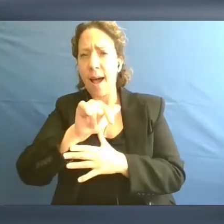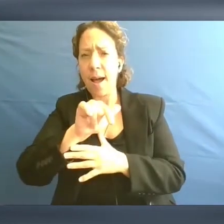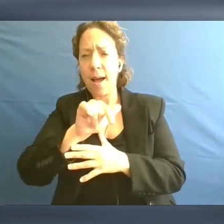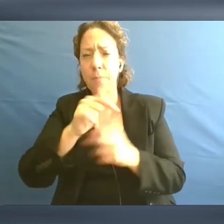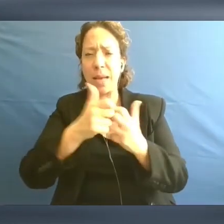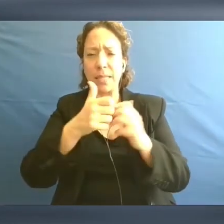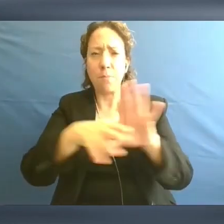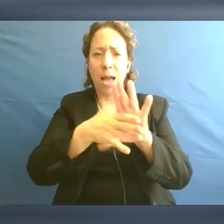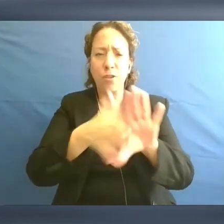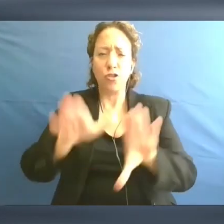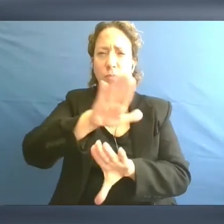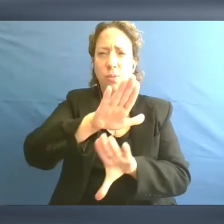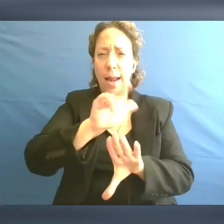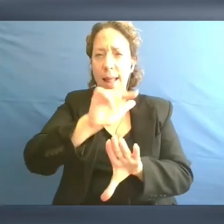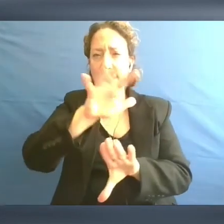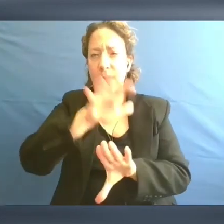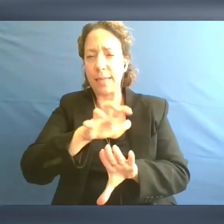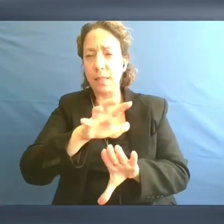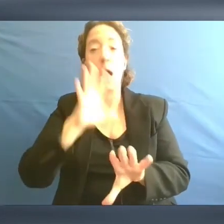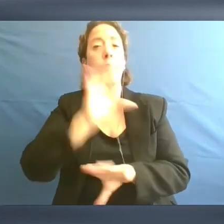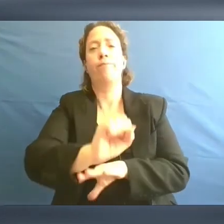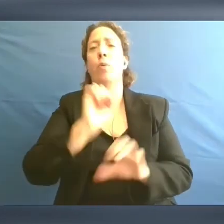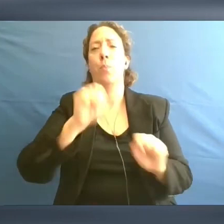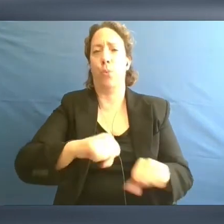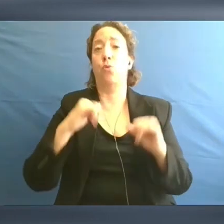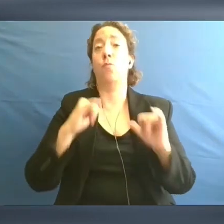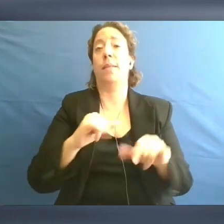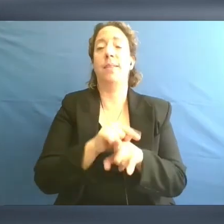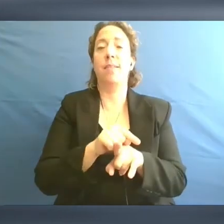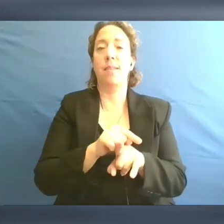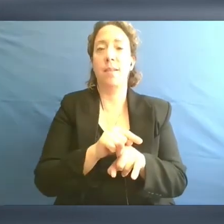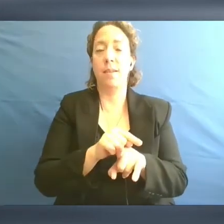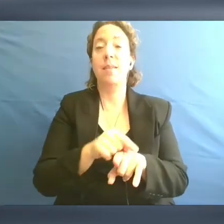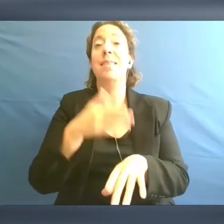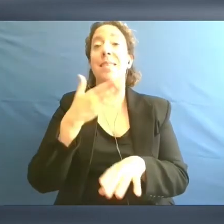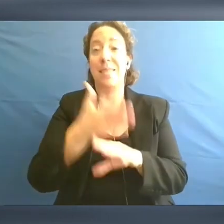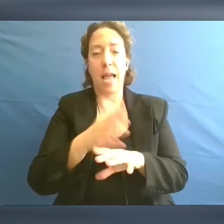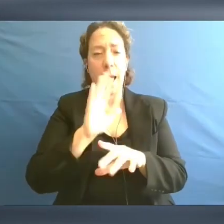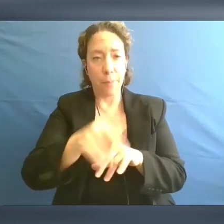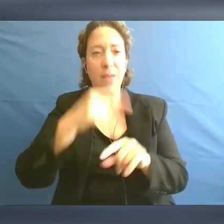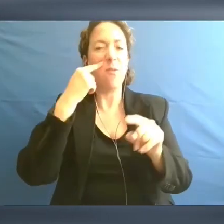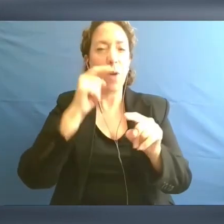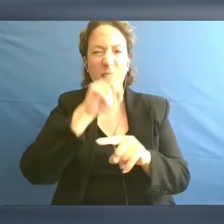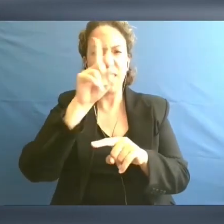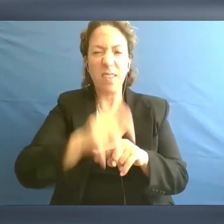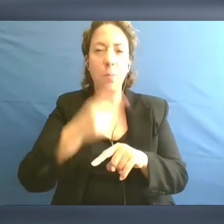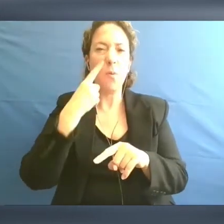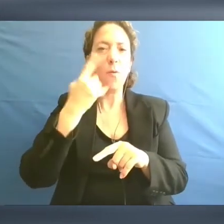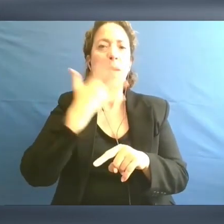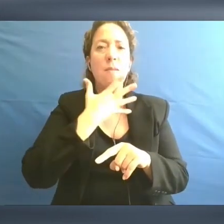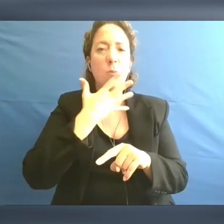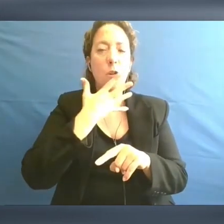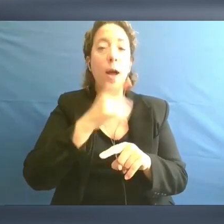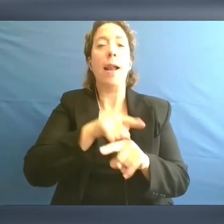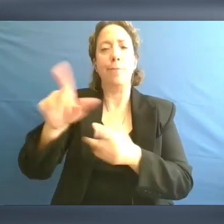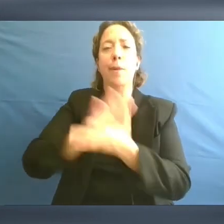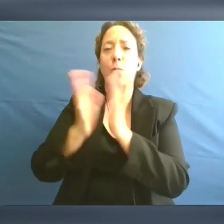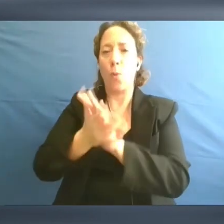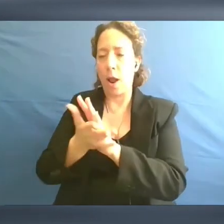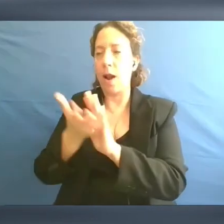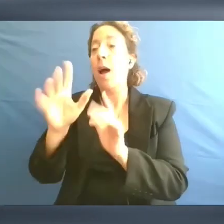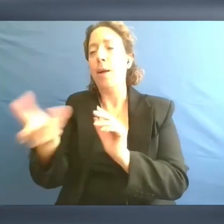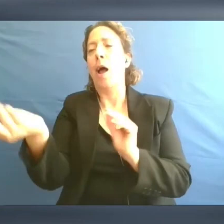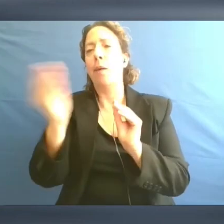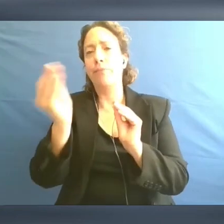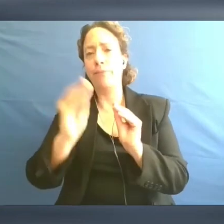d'une image. Donc ça, c'est une étape automatique. À ce moment-là, il va demander les couleurs de l'image. On a une étape manuelle. Et une fois que les couleurs